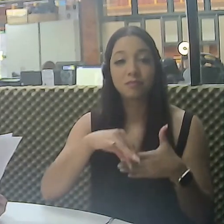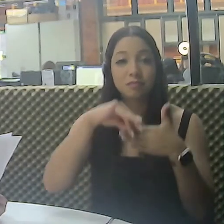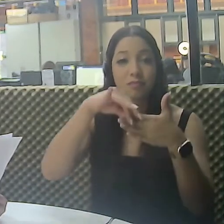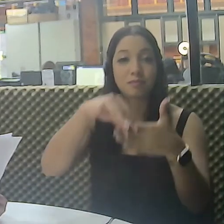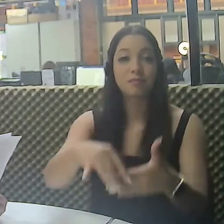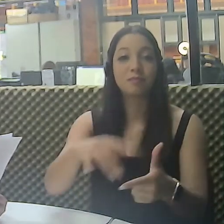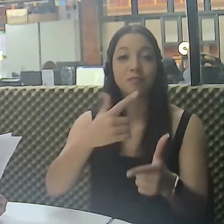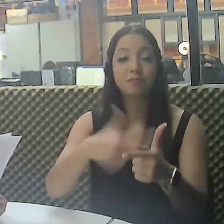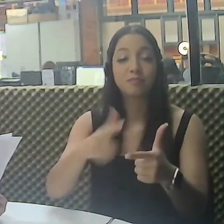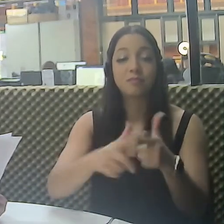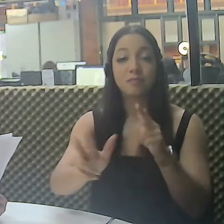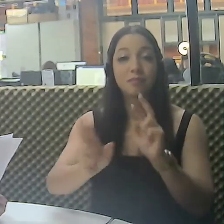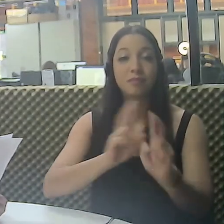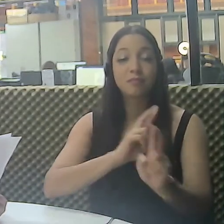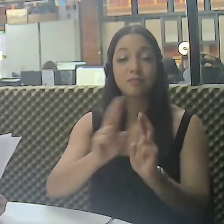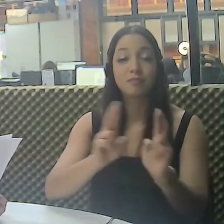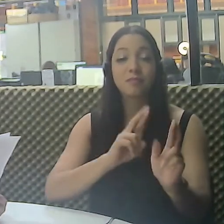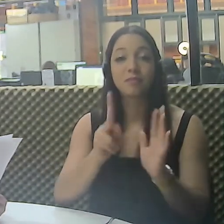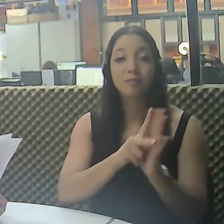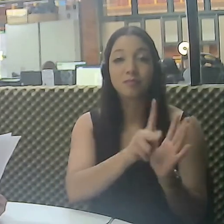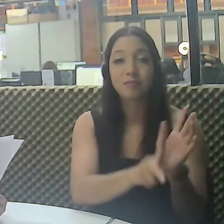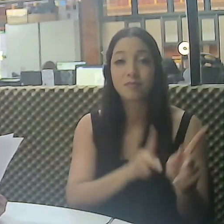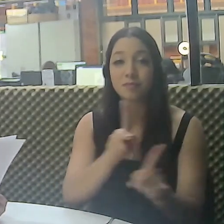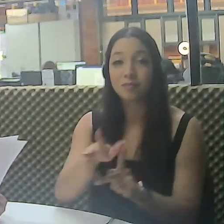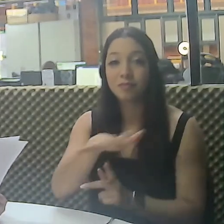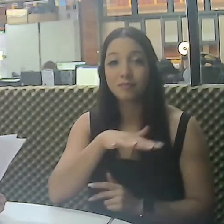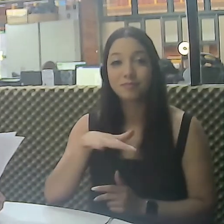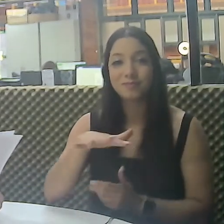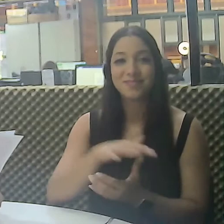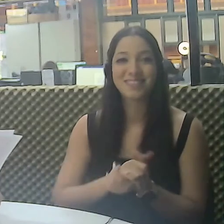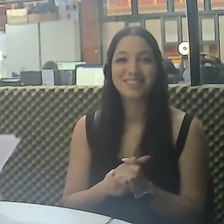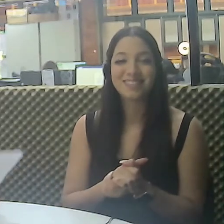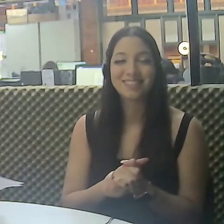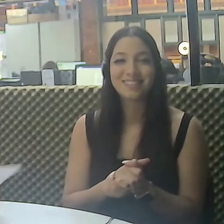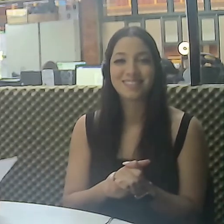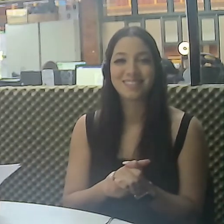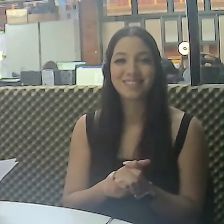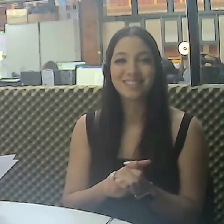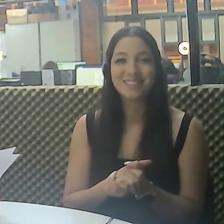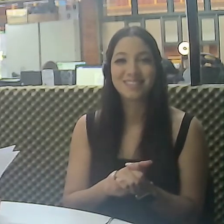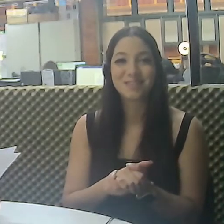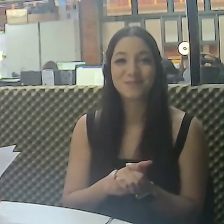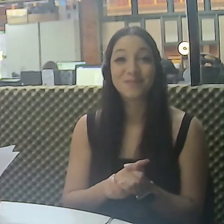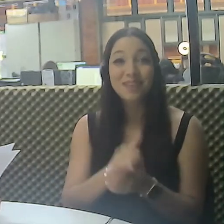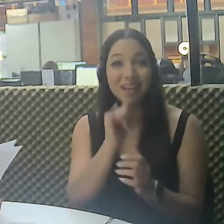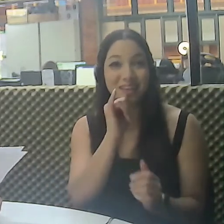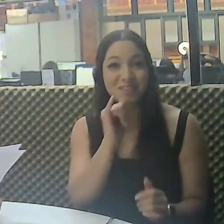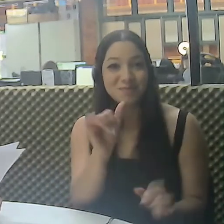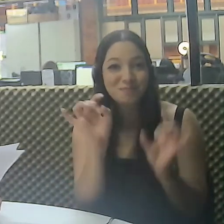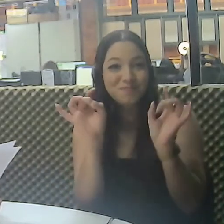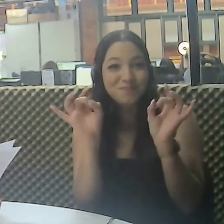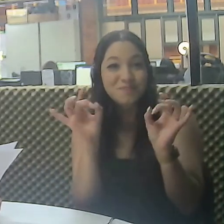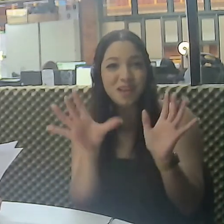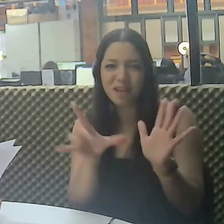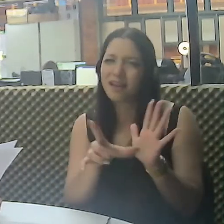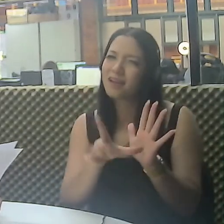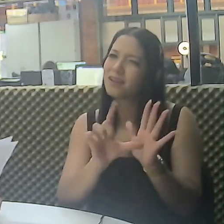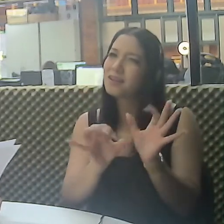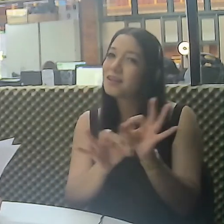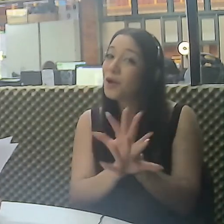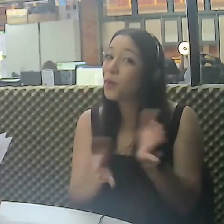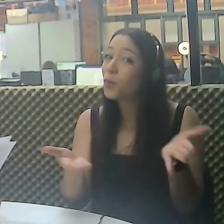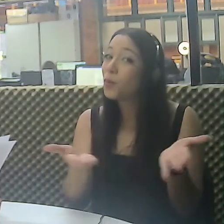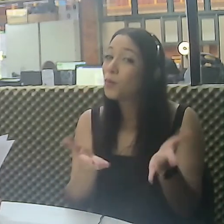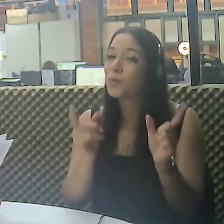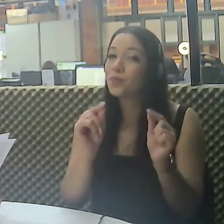solucionar demandas apresentadas pelos moradores. E um recado muito especial antes de encerrarmos essa